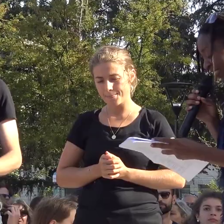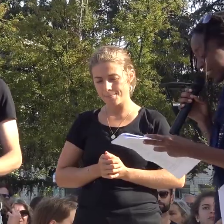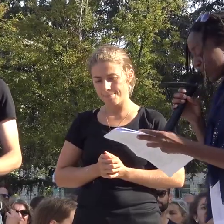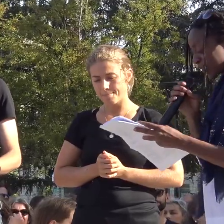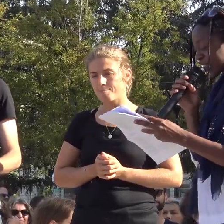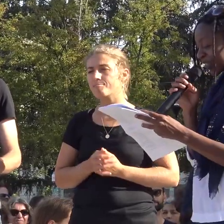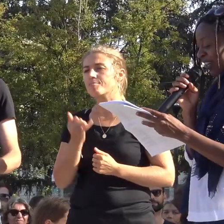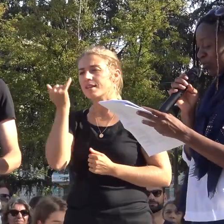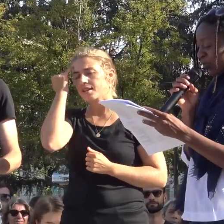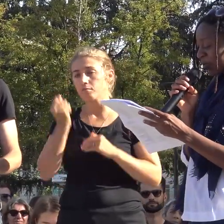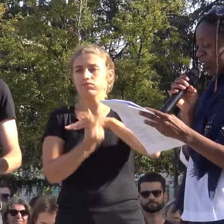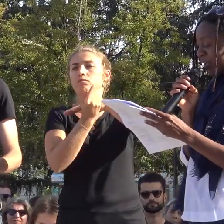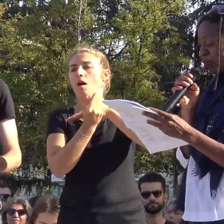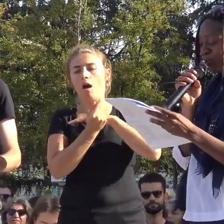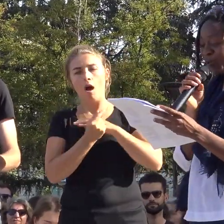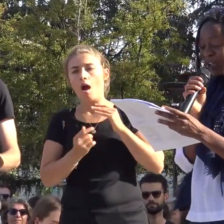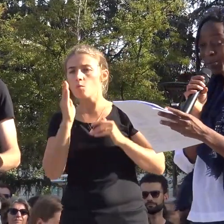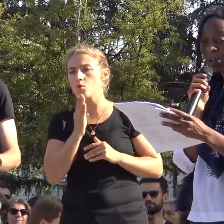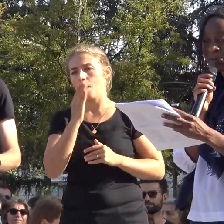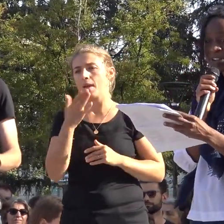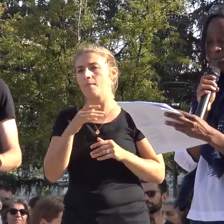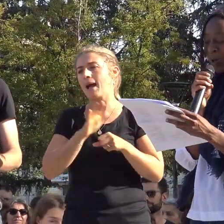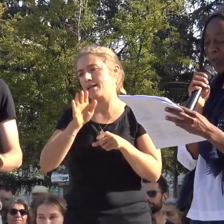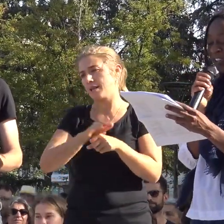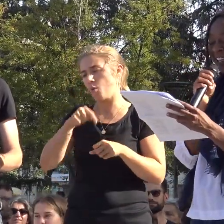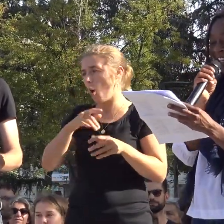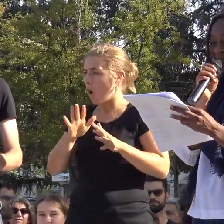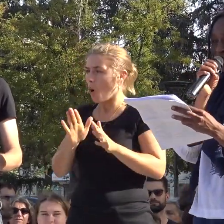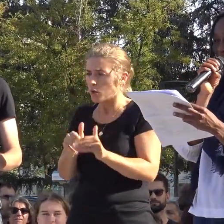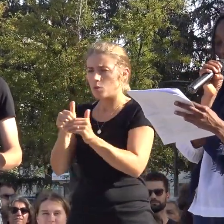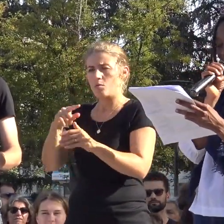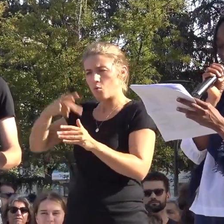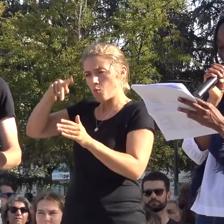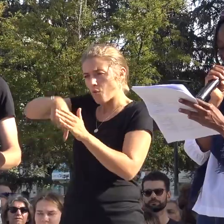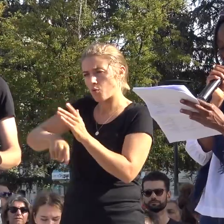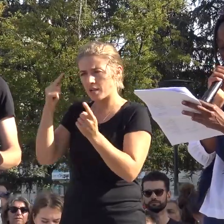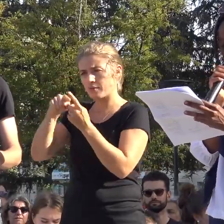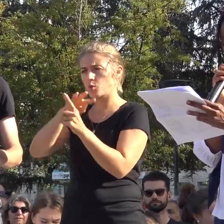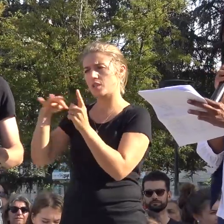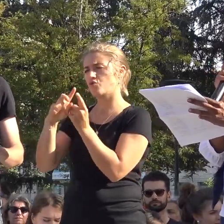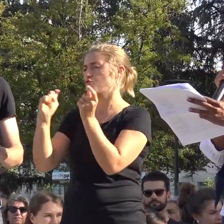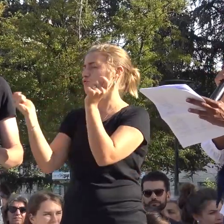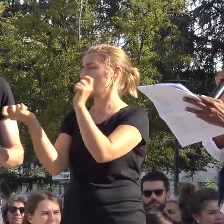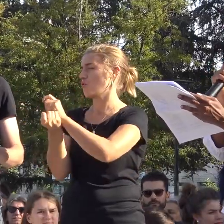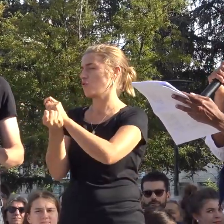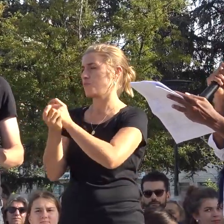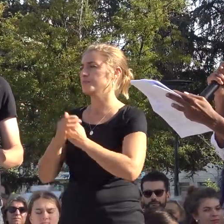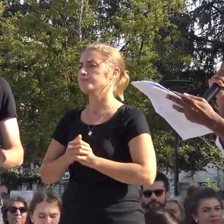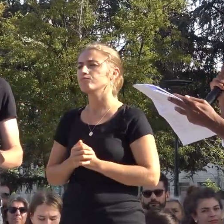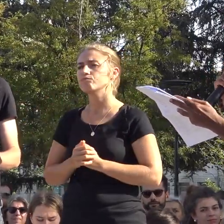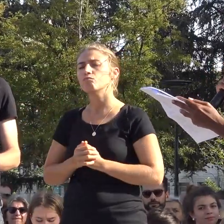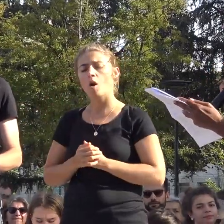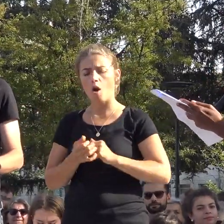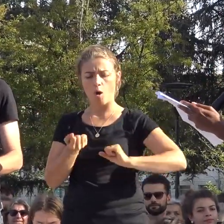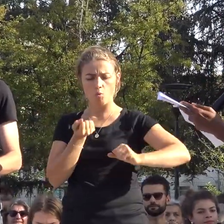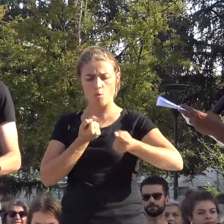Ces initiatives sont essentielles et nous devons maintenant aller plus loin pour impulser une réelle transformation de notre société. En quoi le